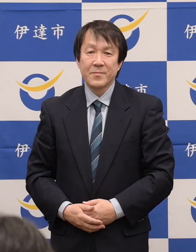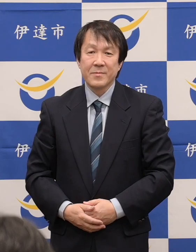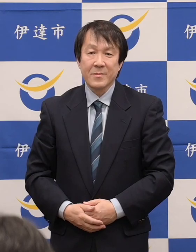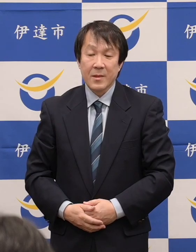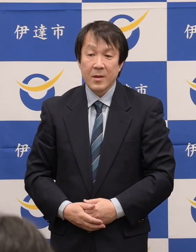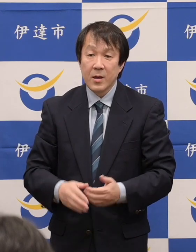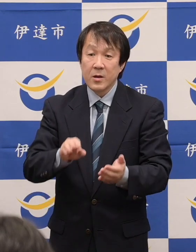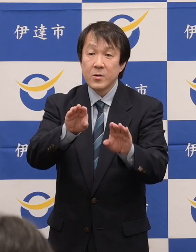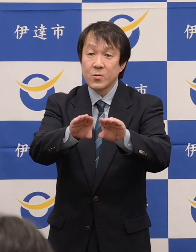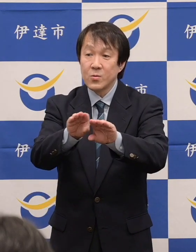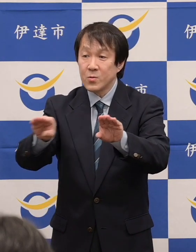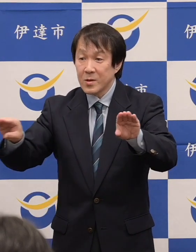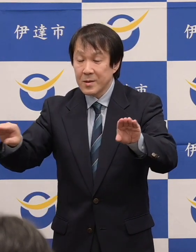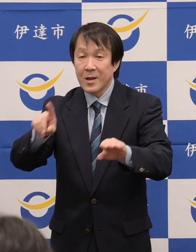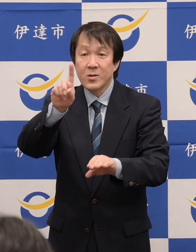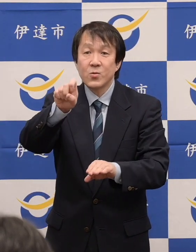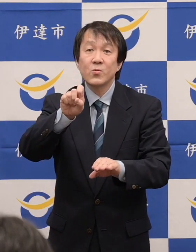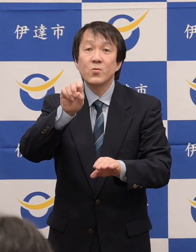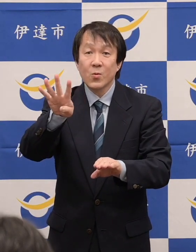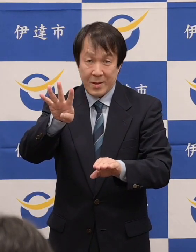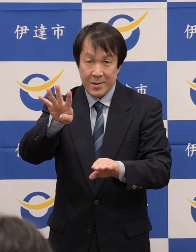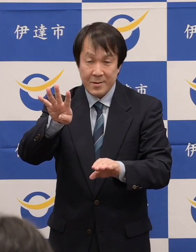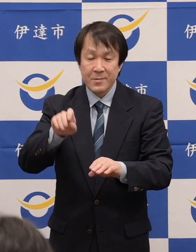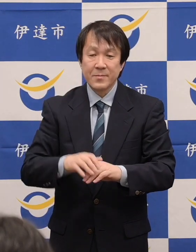駐車台数14台でして、